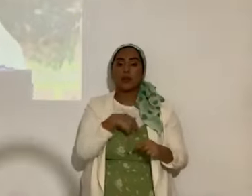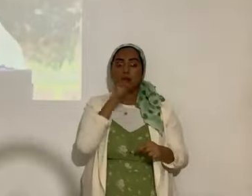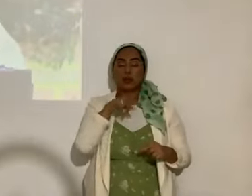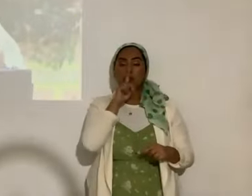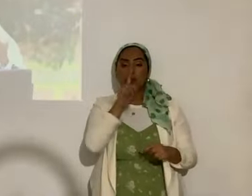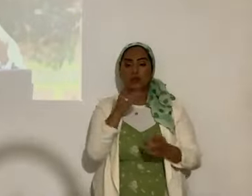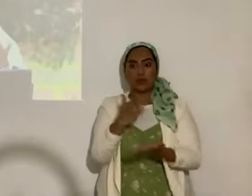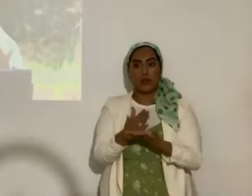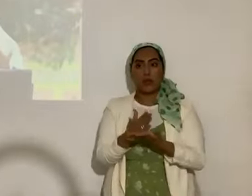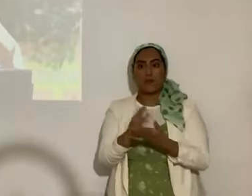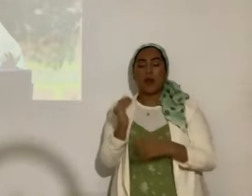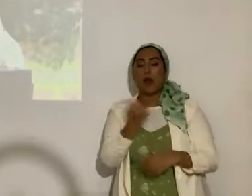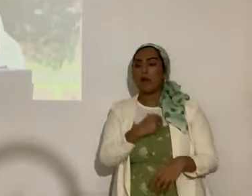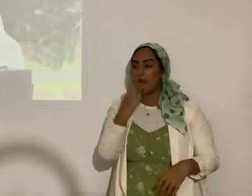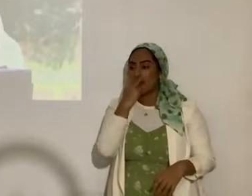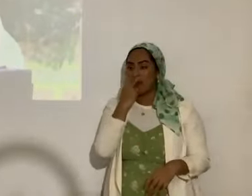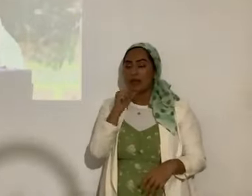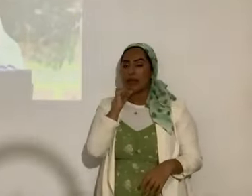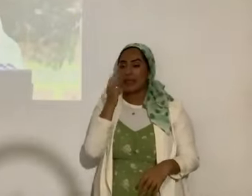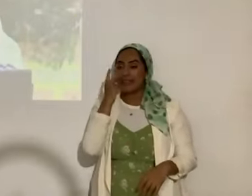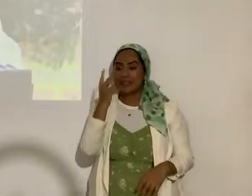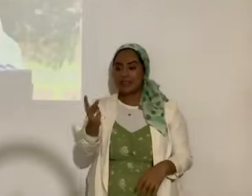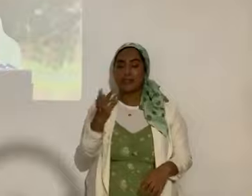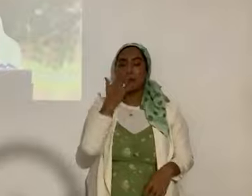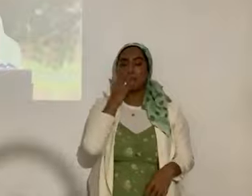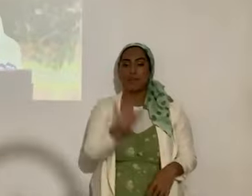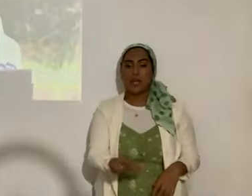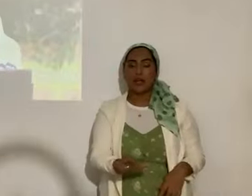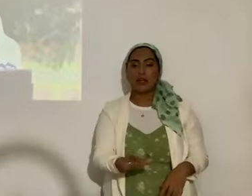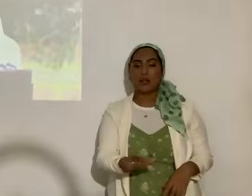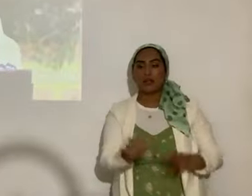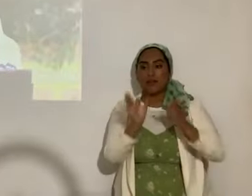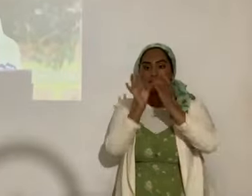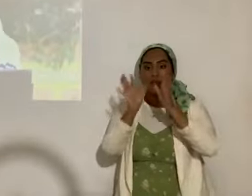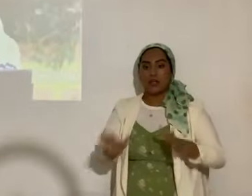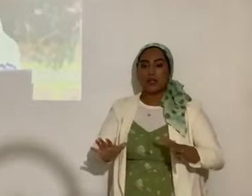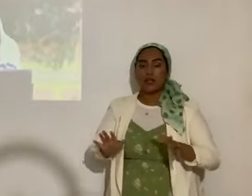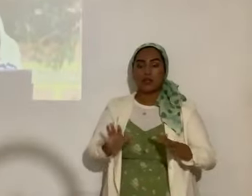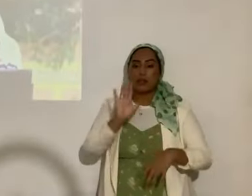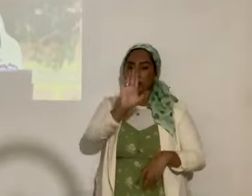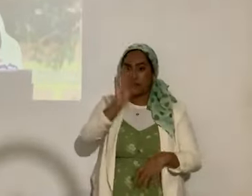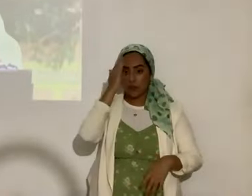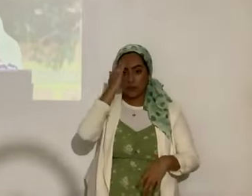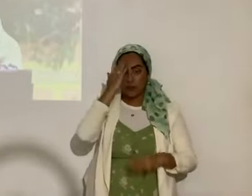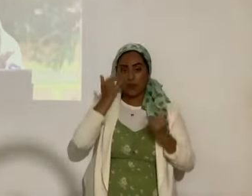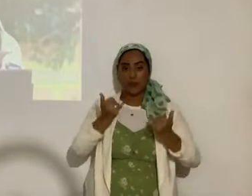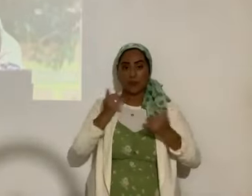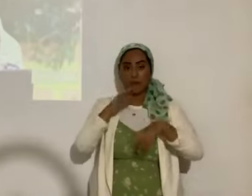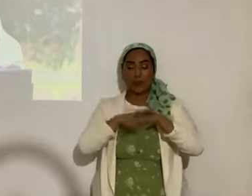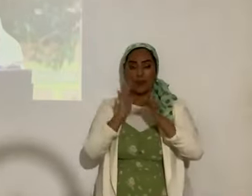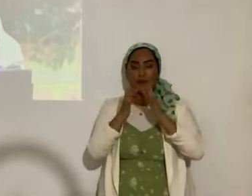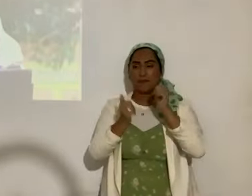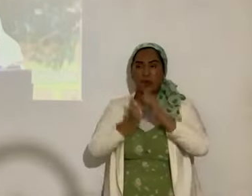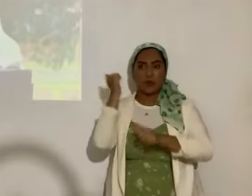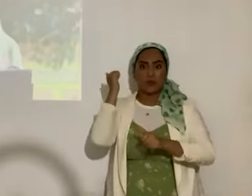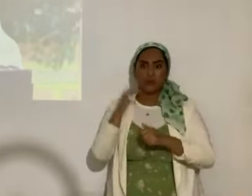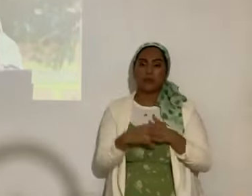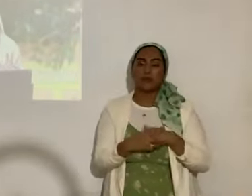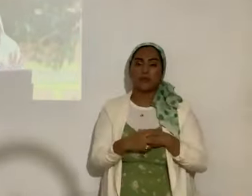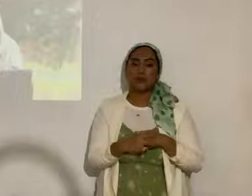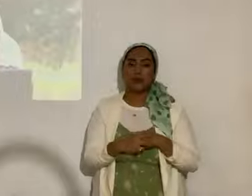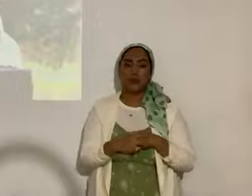frenar que nuestros ojos no vean lo que realmente ofrece el mundo la vanidad y tú sabes que ahorita en las redes sociales es lo que más está